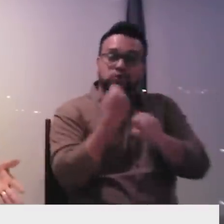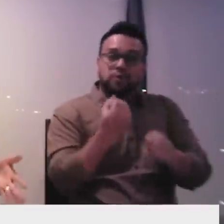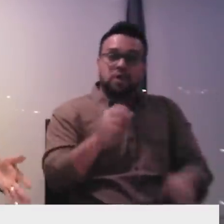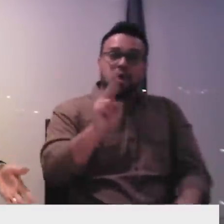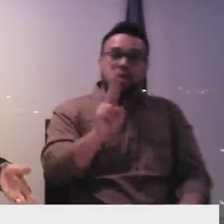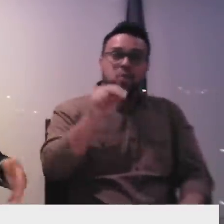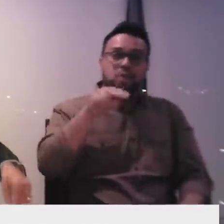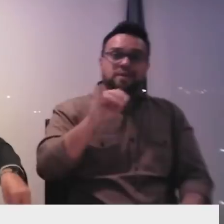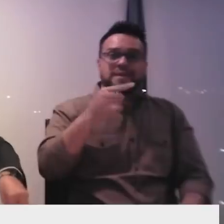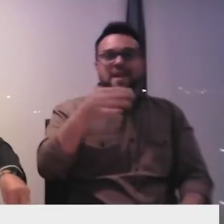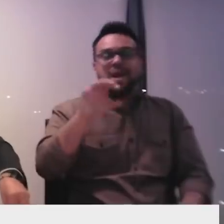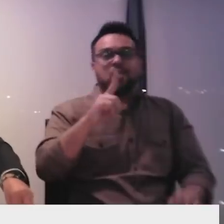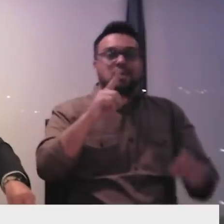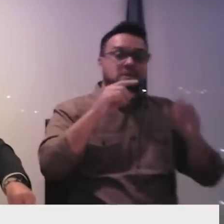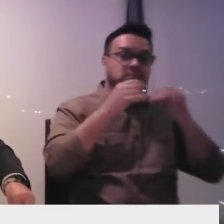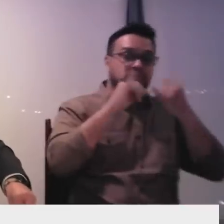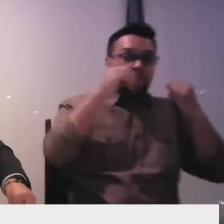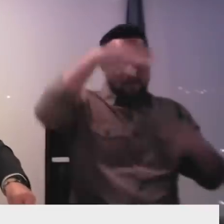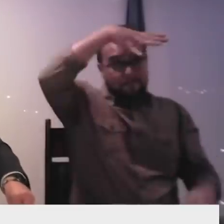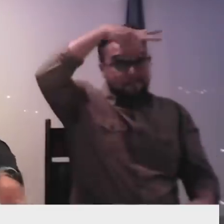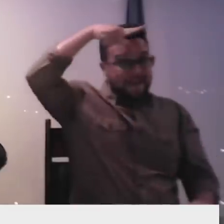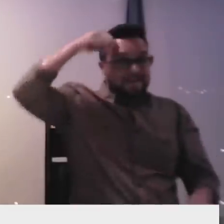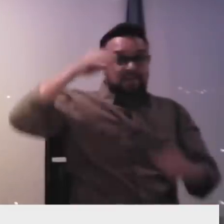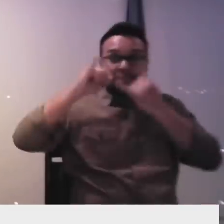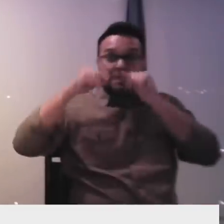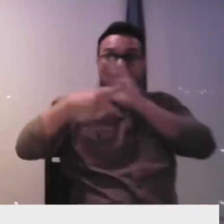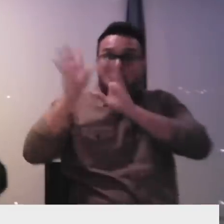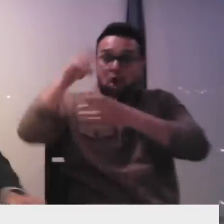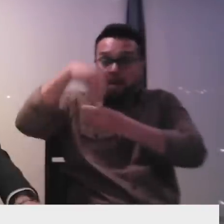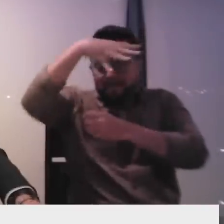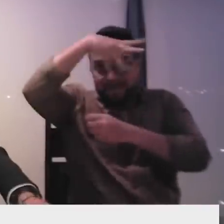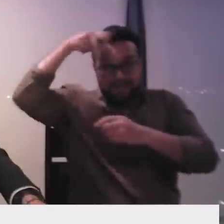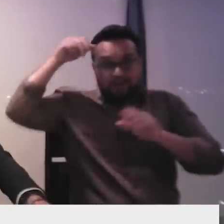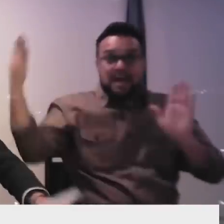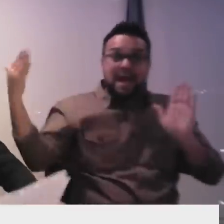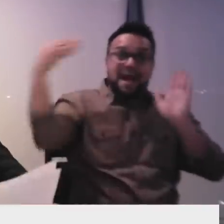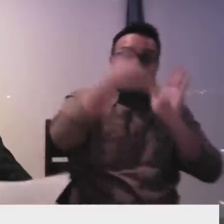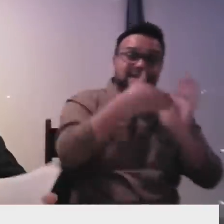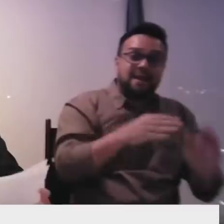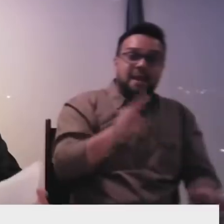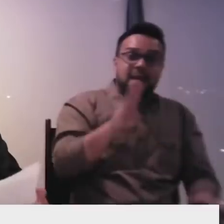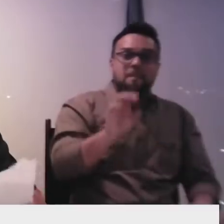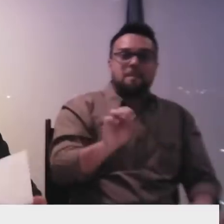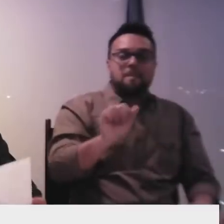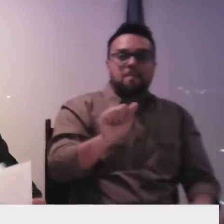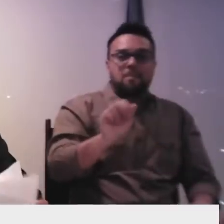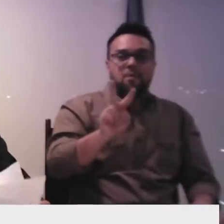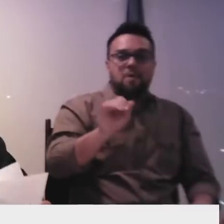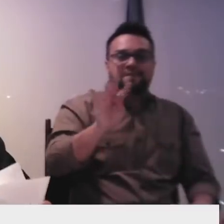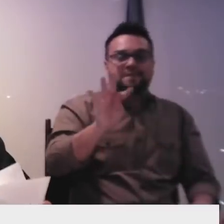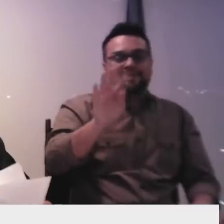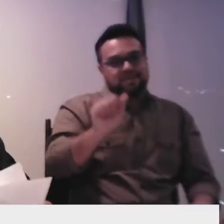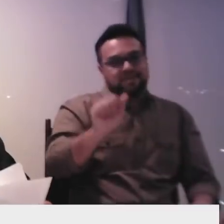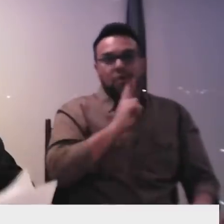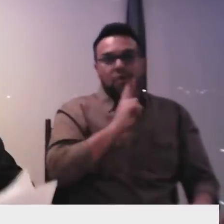vai levar energia elétrica de Manaus até Boa Vista.